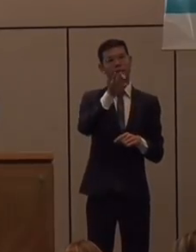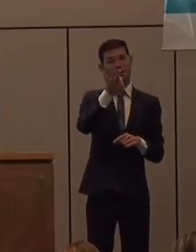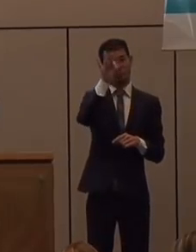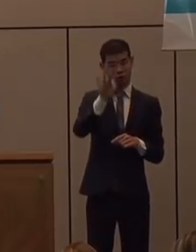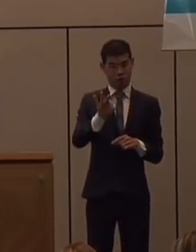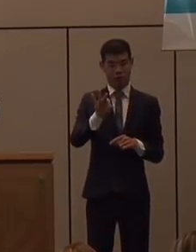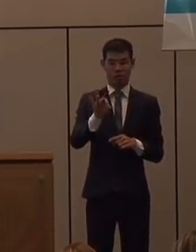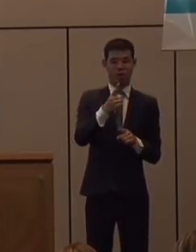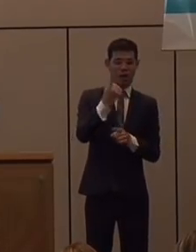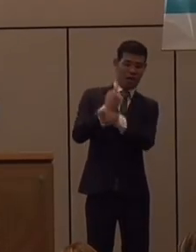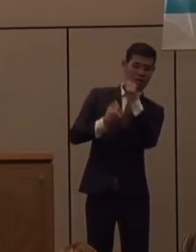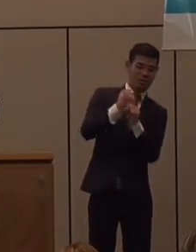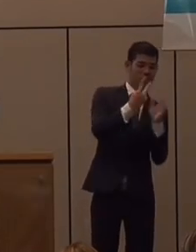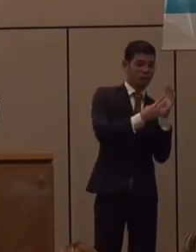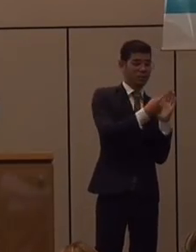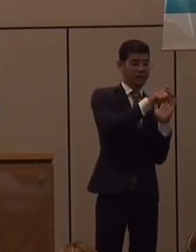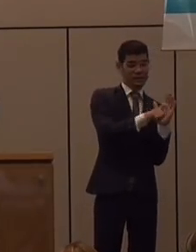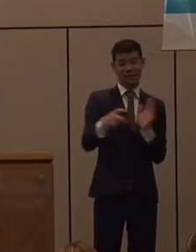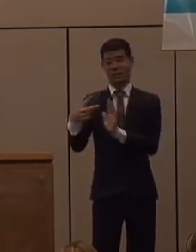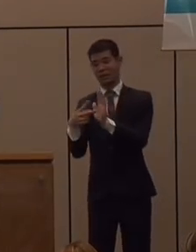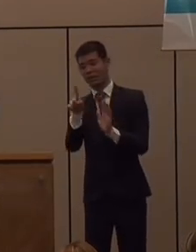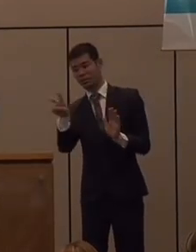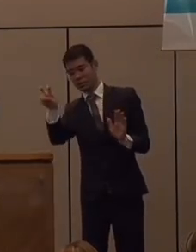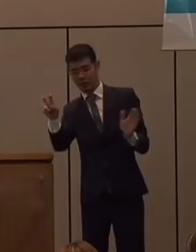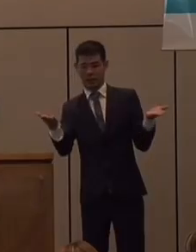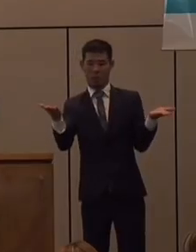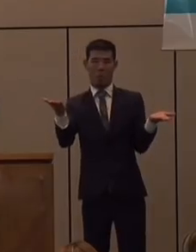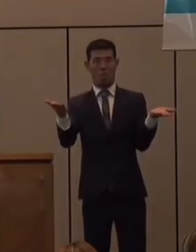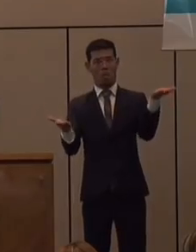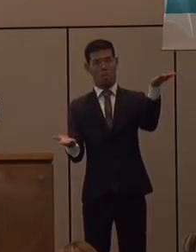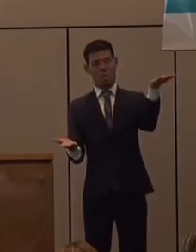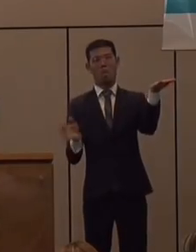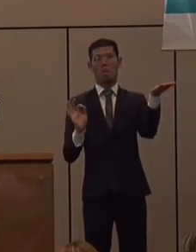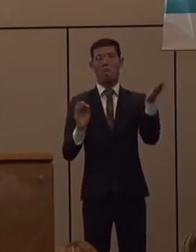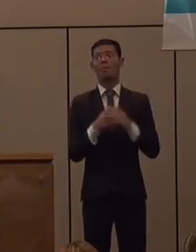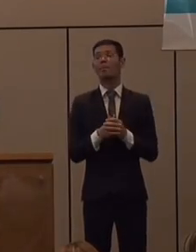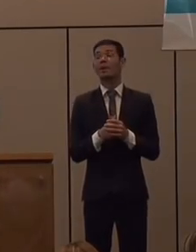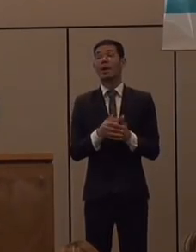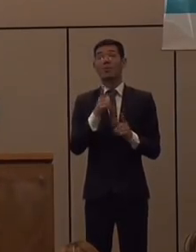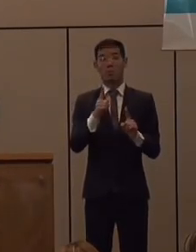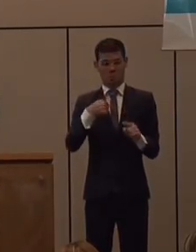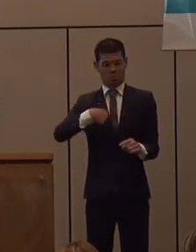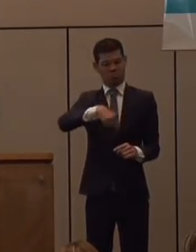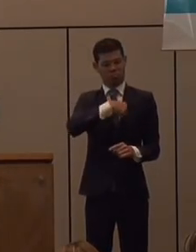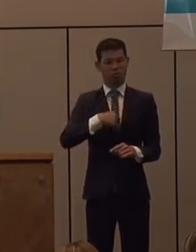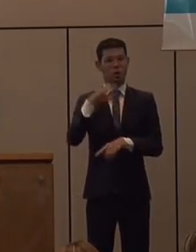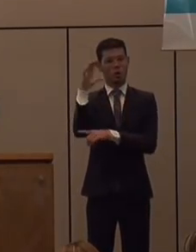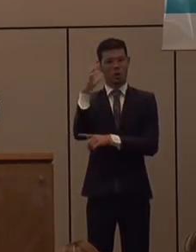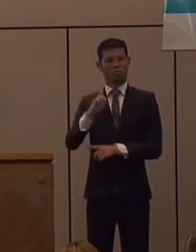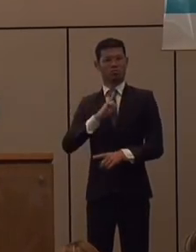año anterior pero ahí nosotros somos líderes en las estadísticas este como es un sector que llegó después al